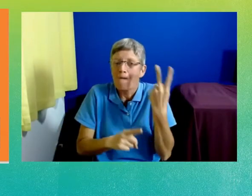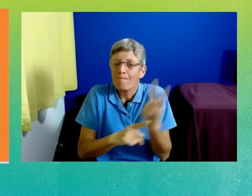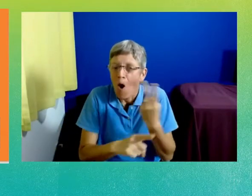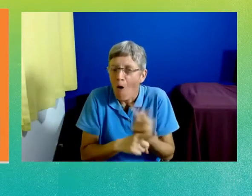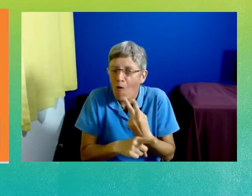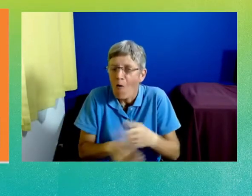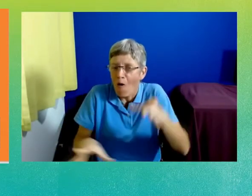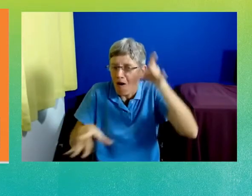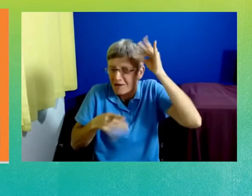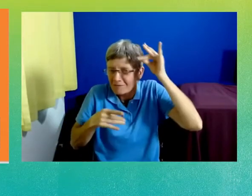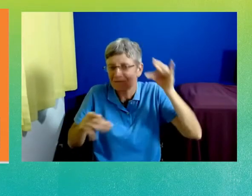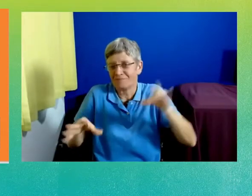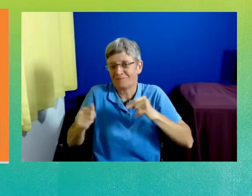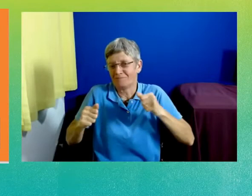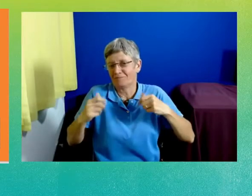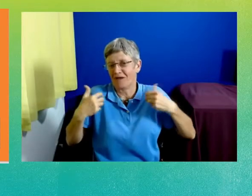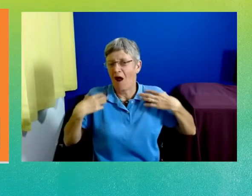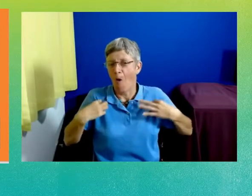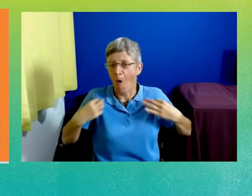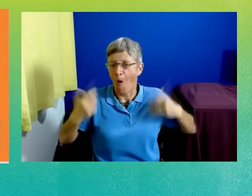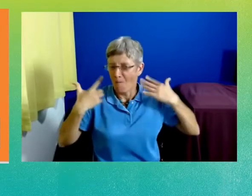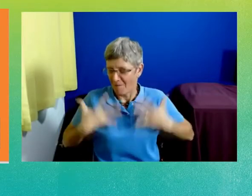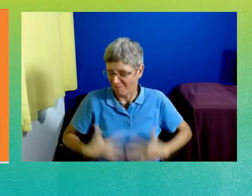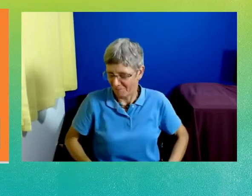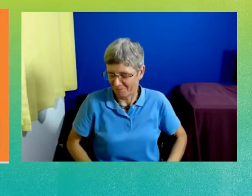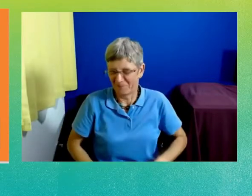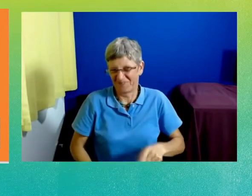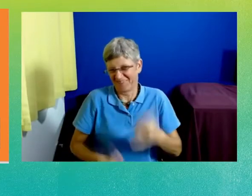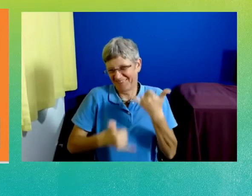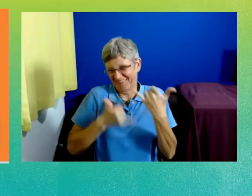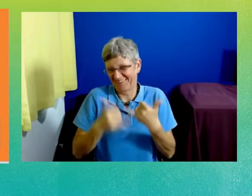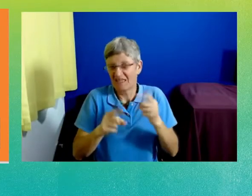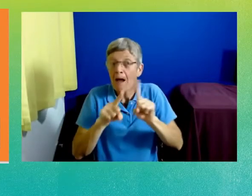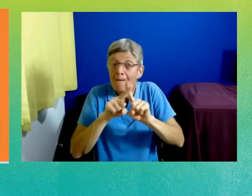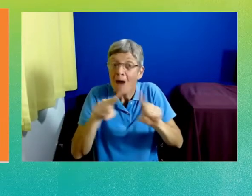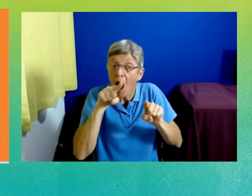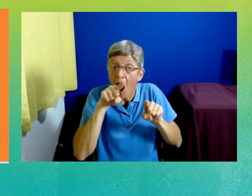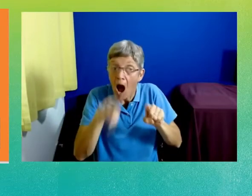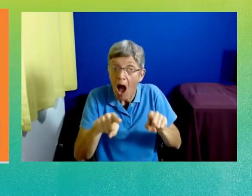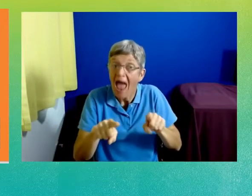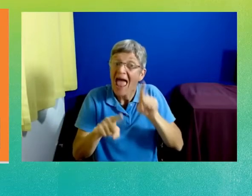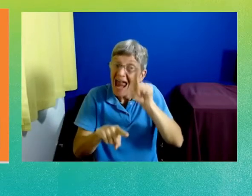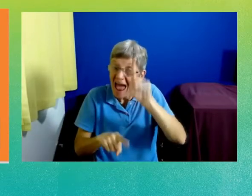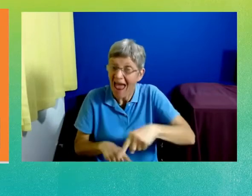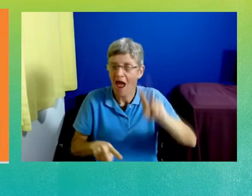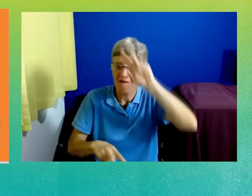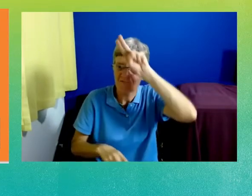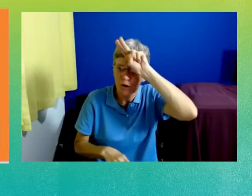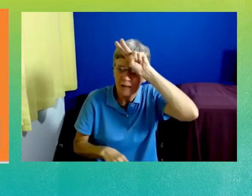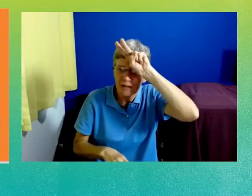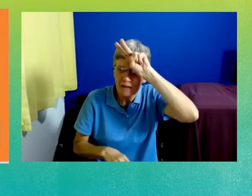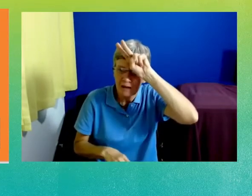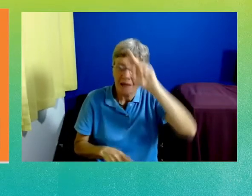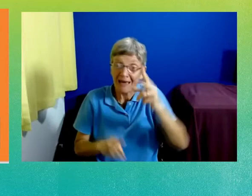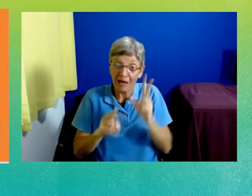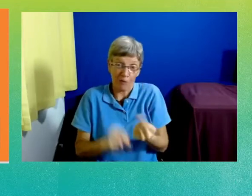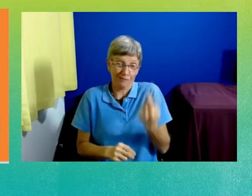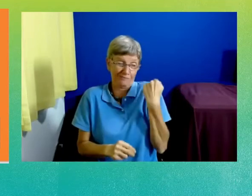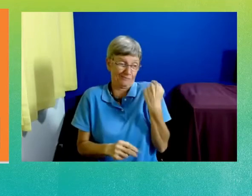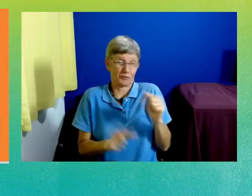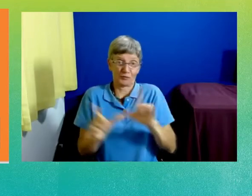demonstrar que está com medo de algum inseto, alguma coisa assim. É uma incorporação mesmo, tá? É uma brincadeira mesmo que você